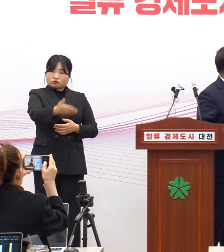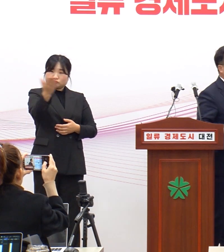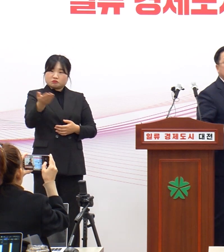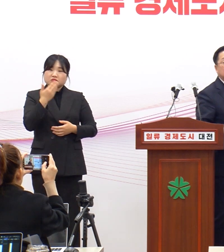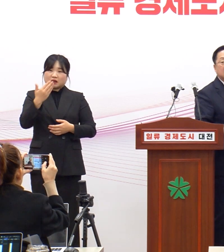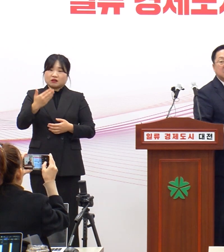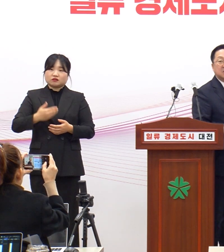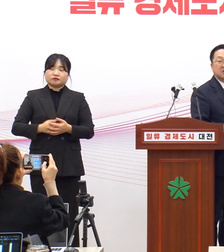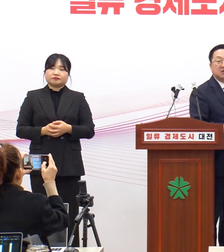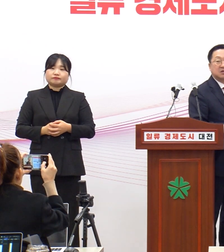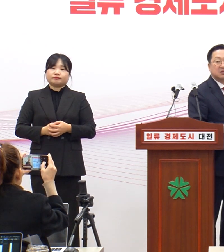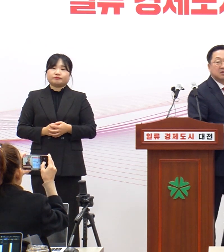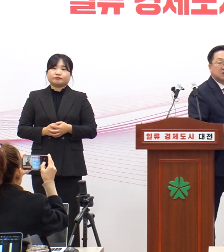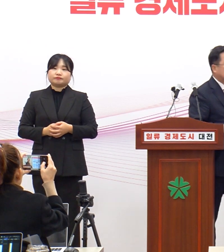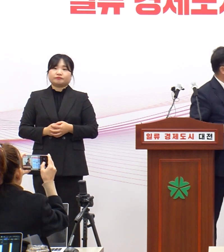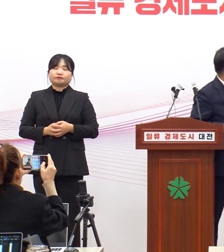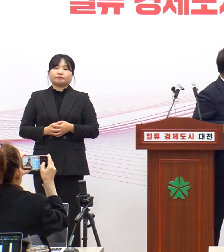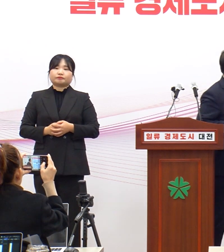설계하고.